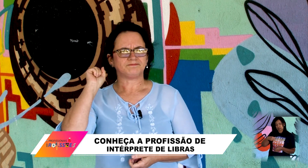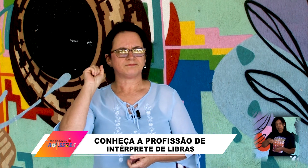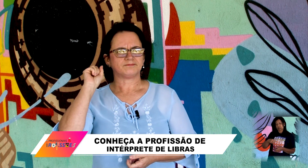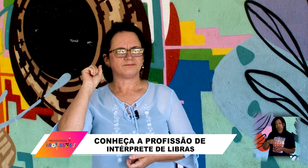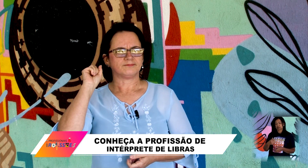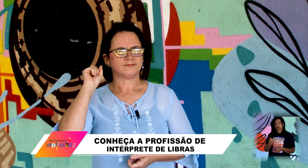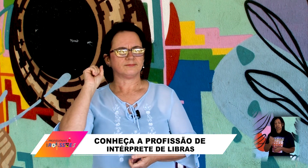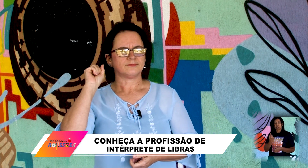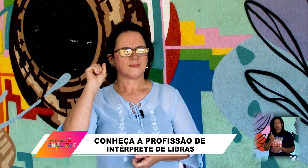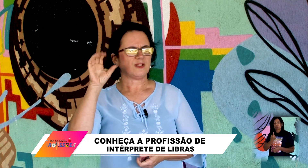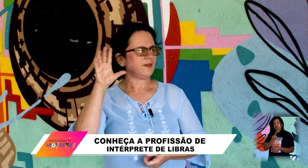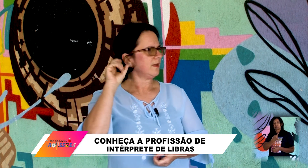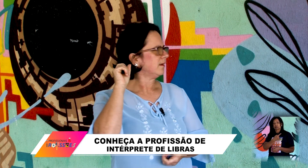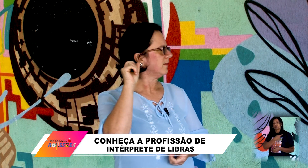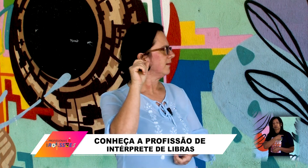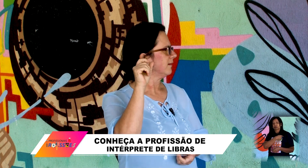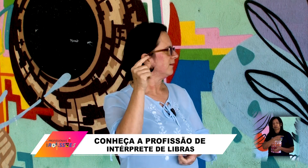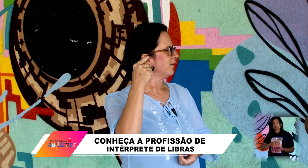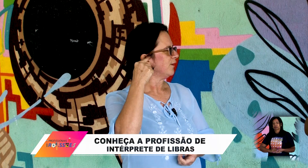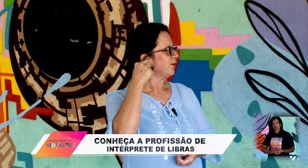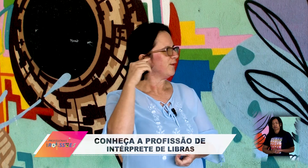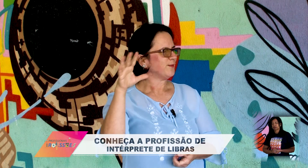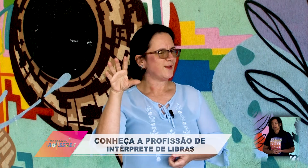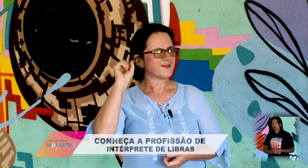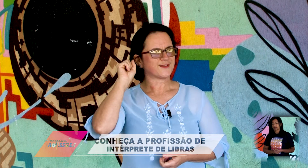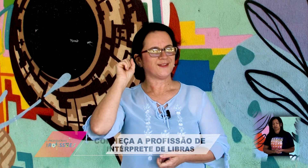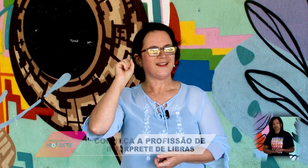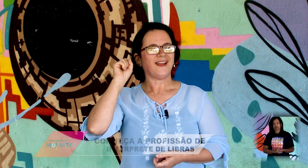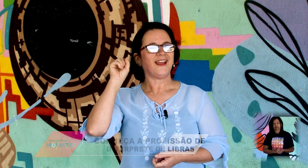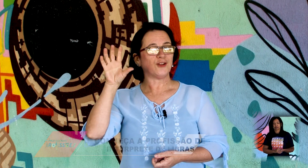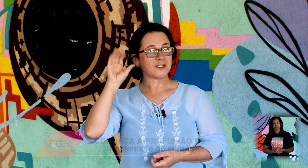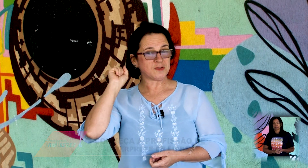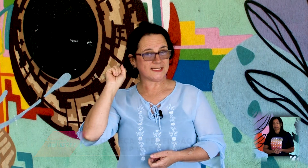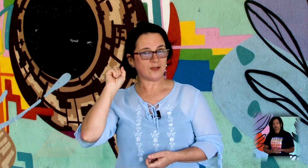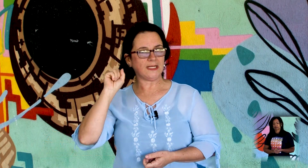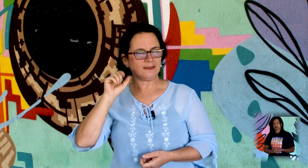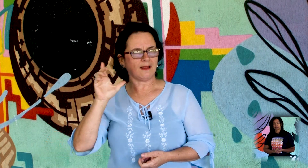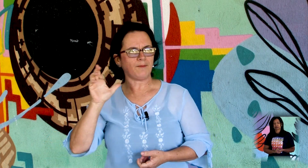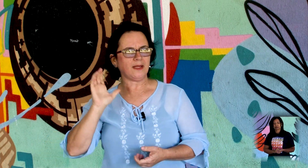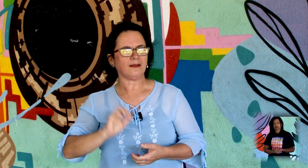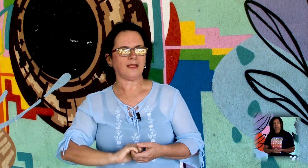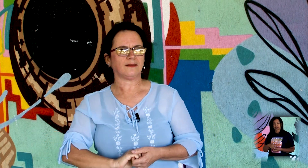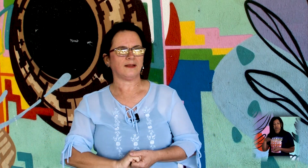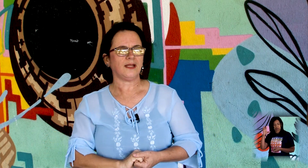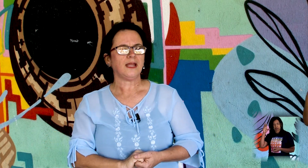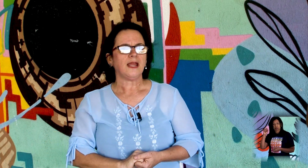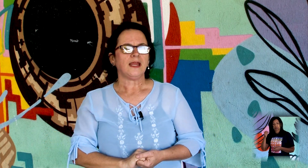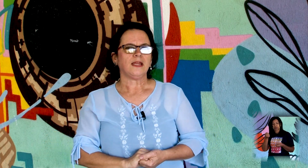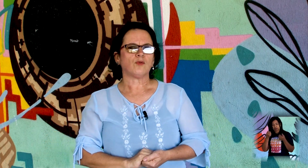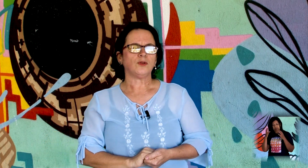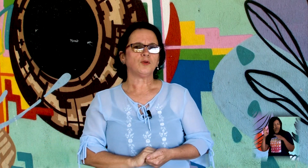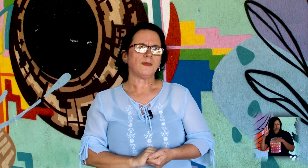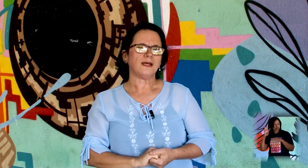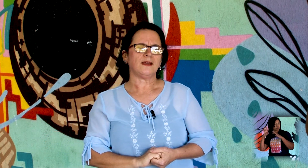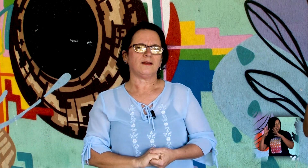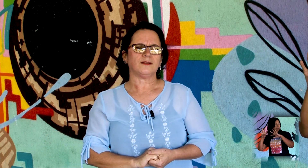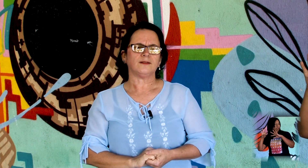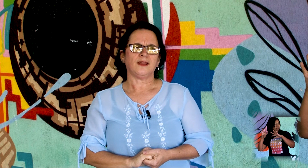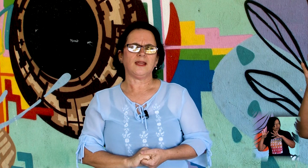nosso... Como é que fala? Audição? Nossa audição tem que estar bem atenta, né? E